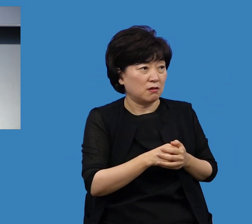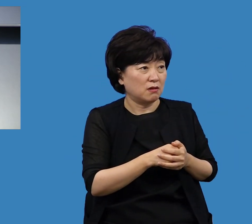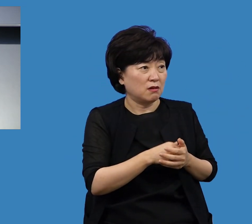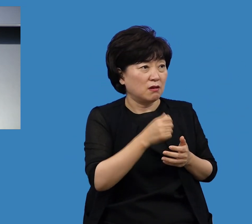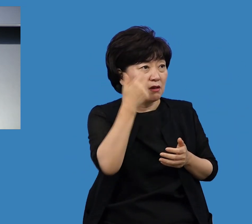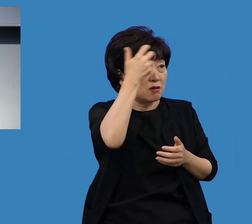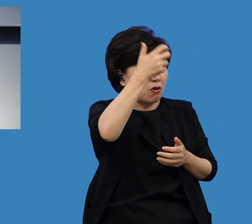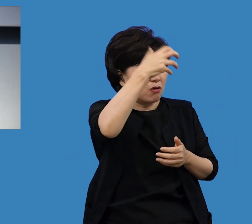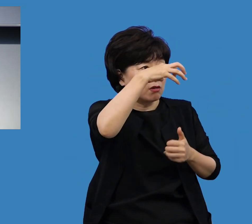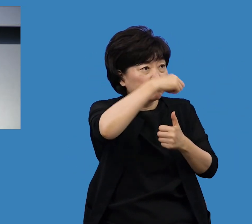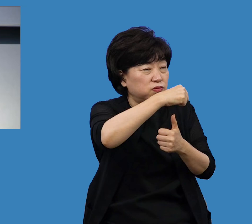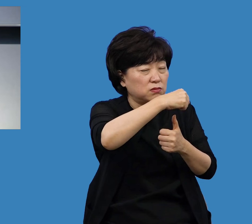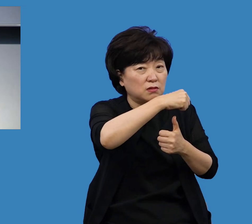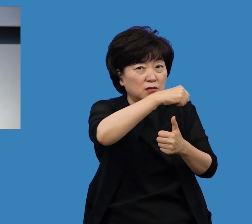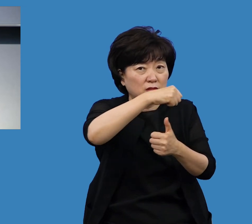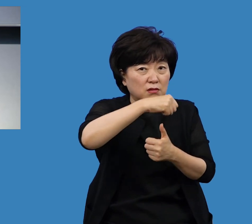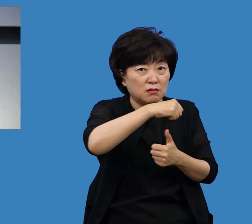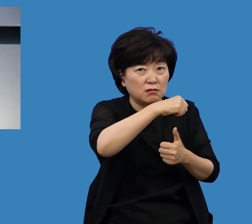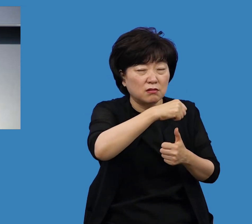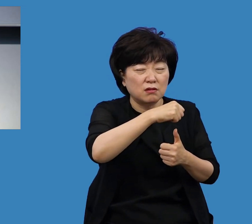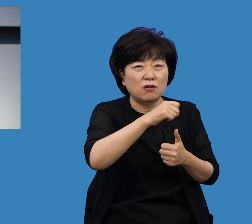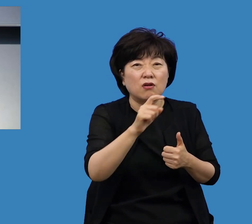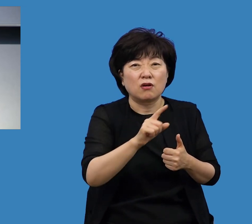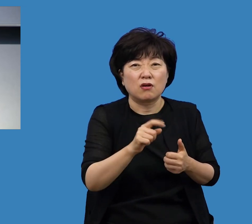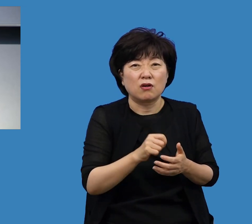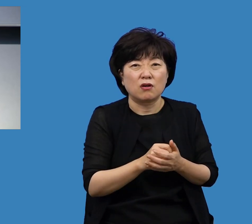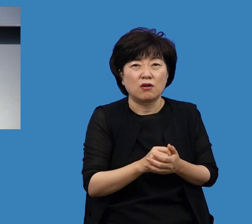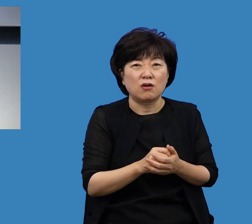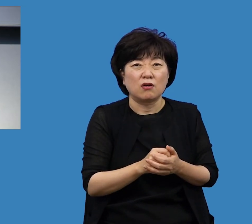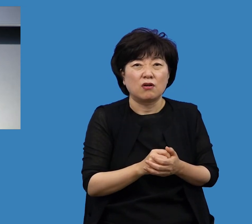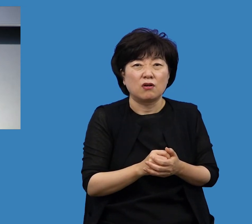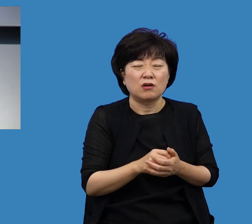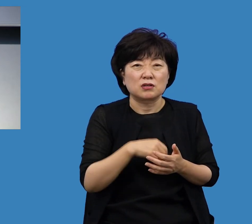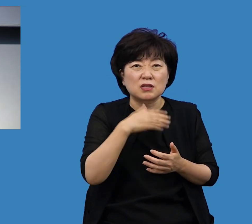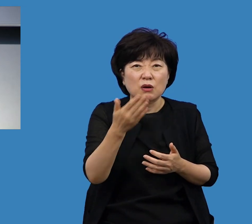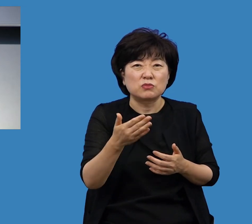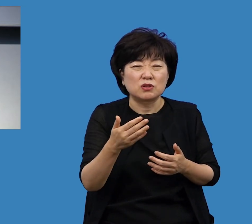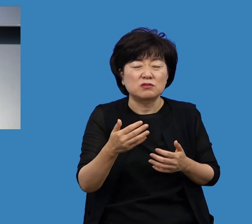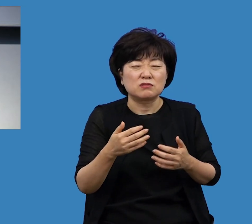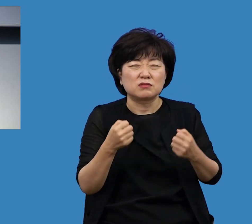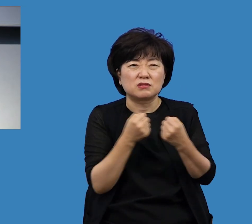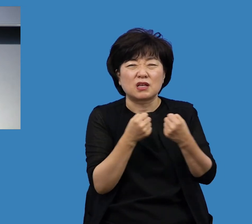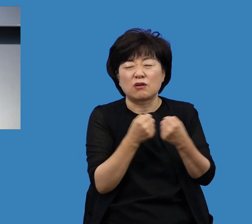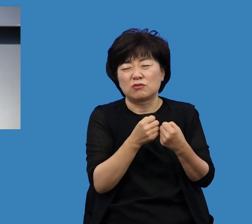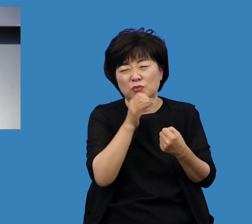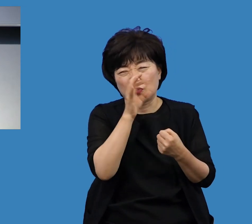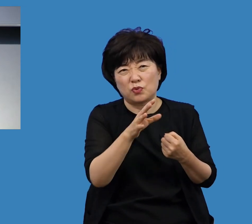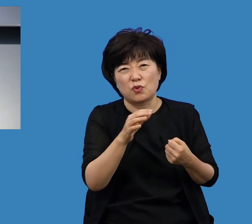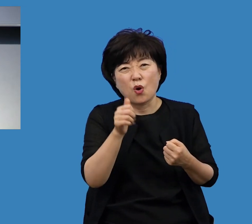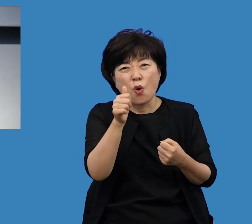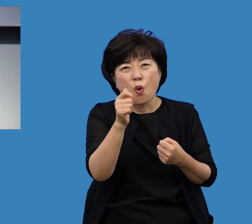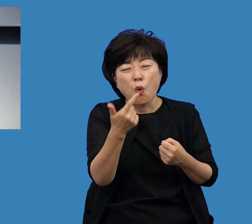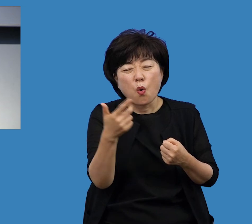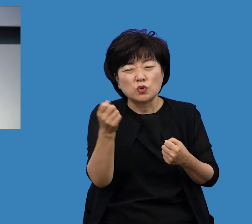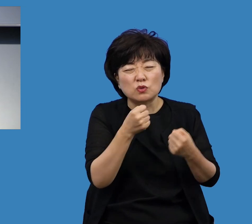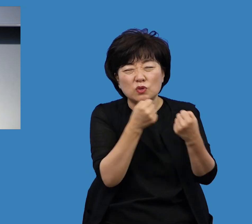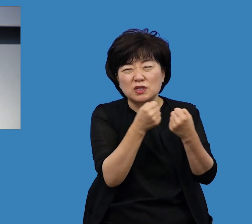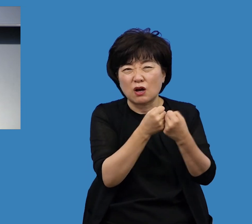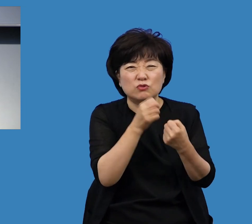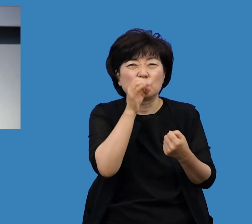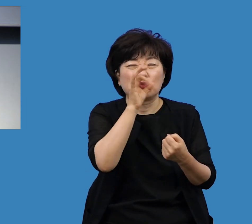됐어. 그러면 여러분 그 다음에는요 혼으로 싸울 수 있는 게 아니라는 거예요. 혼으로 여러분들이 아무리 싸우려고